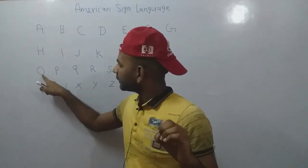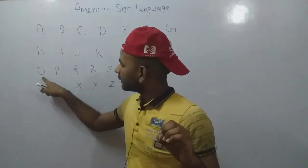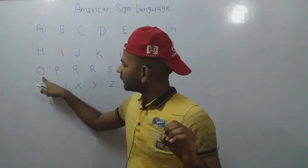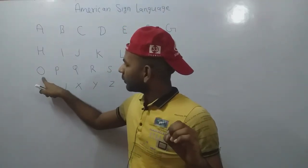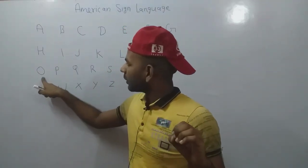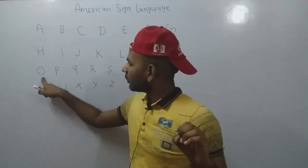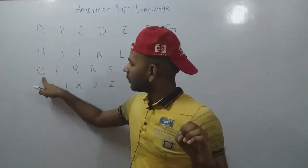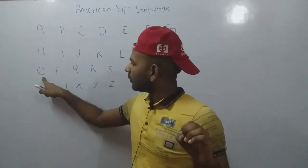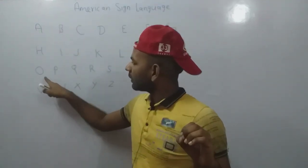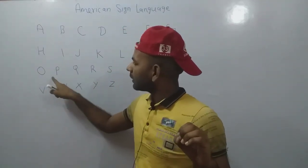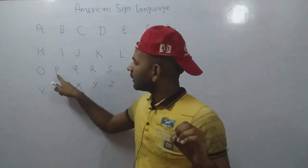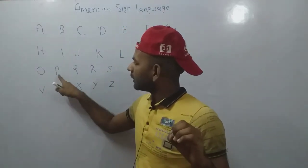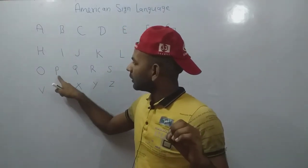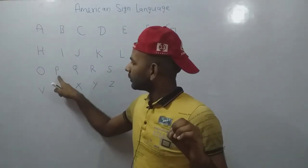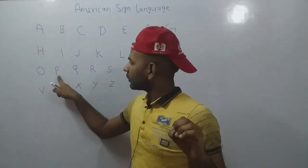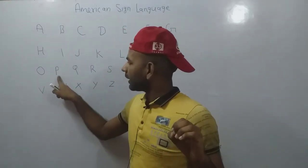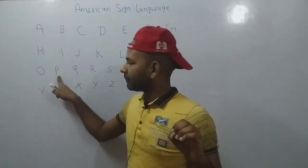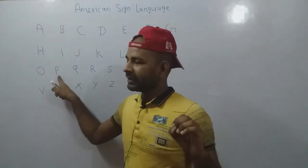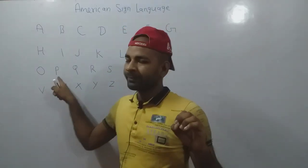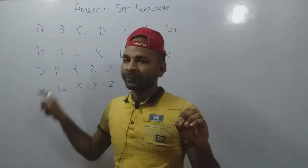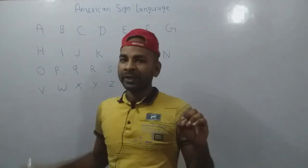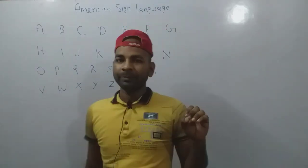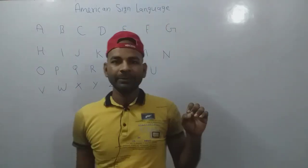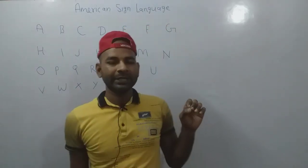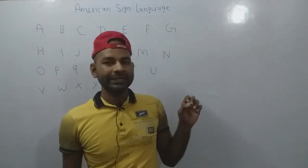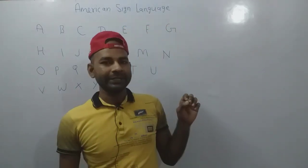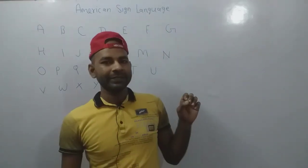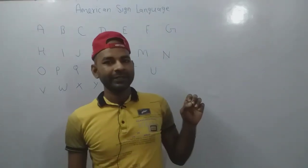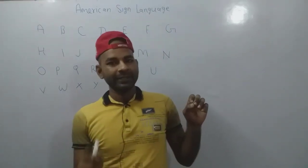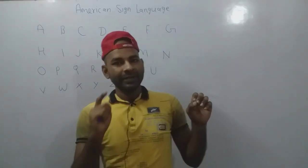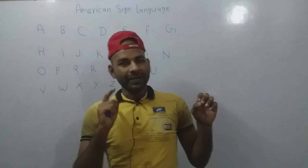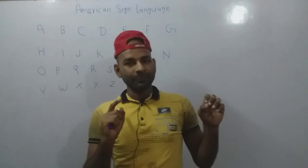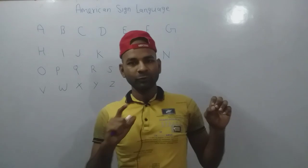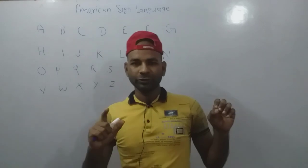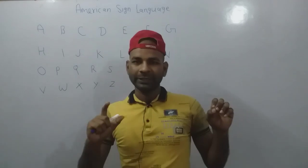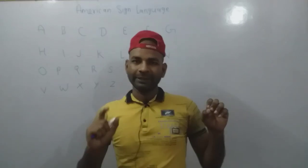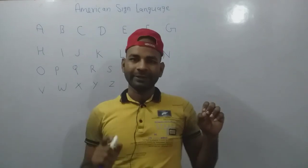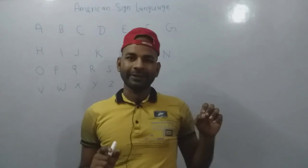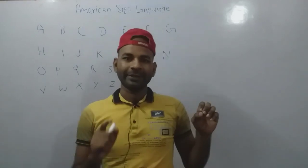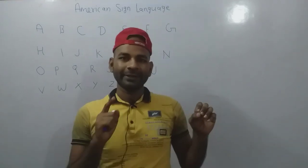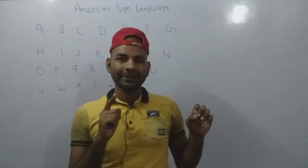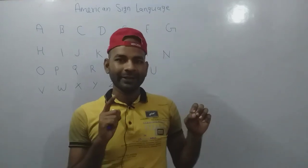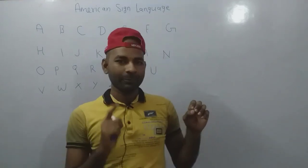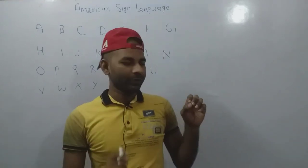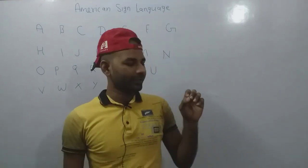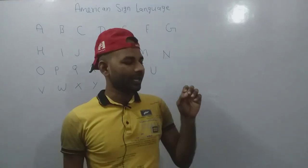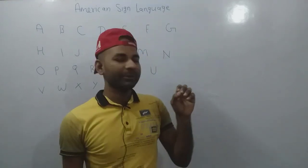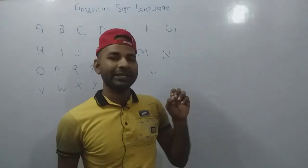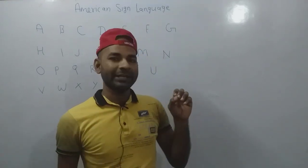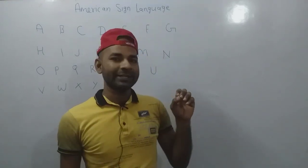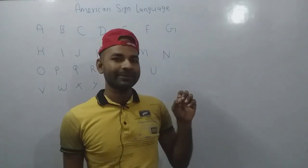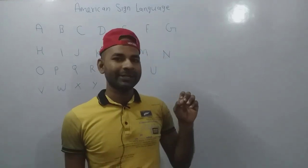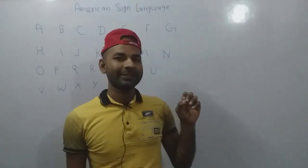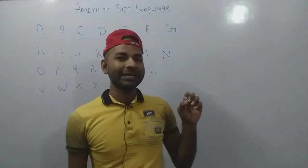ये हो गया O और ये हो गया P। P बनाने के लिए आपको कुछ नहीं करना है। आपको याद है आपने K कैसे बनाया था?